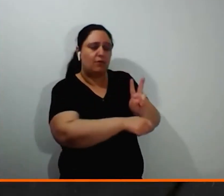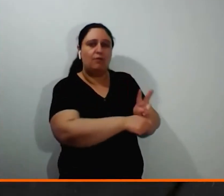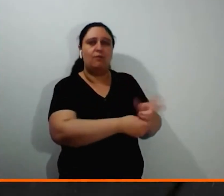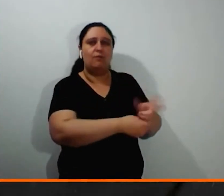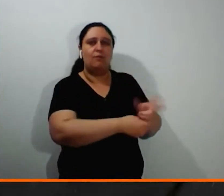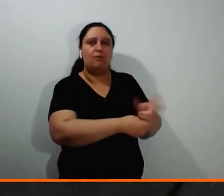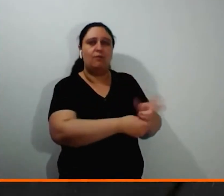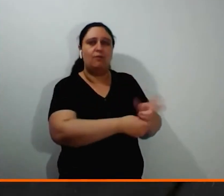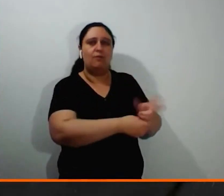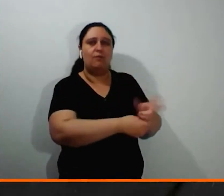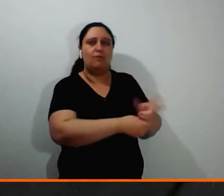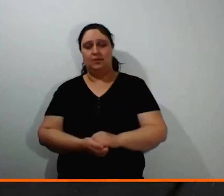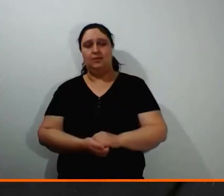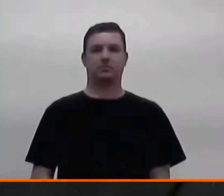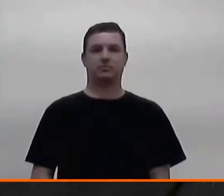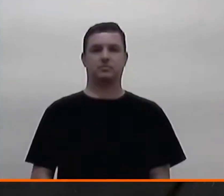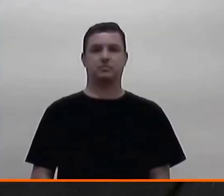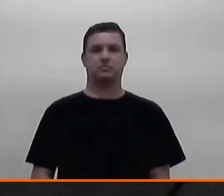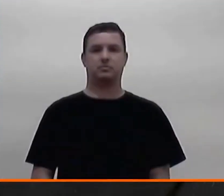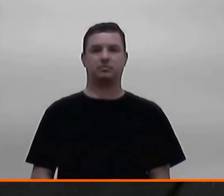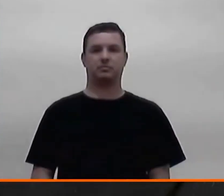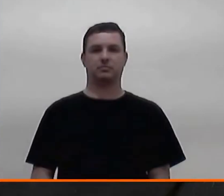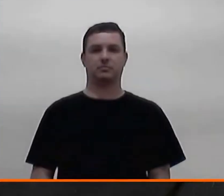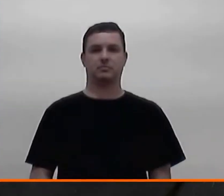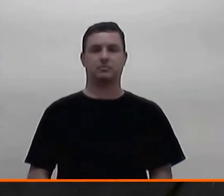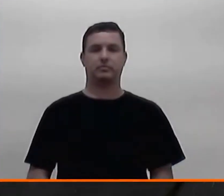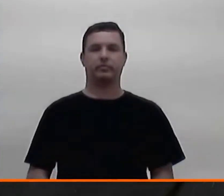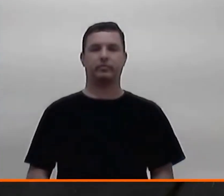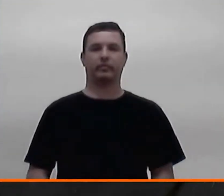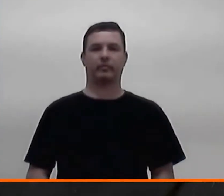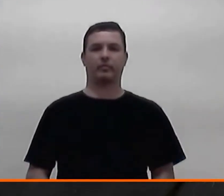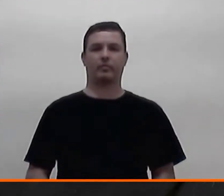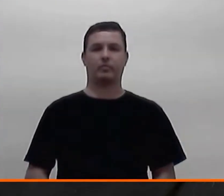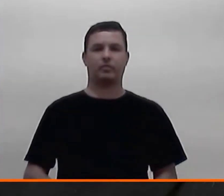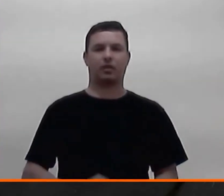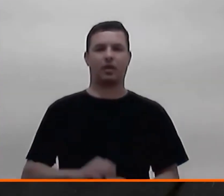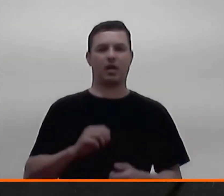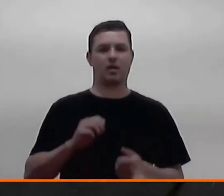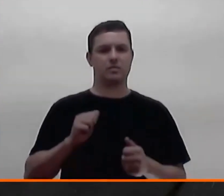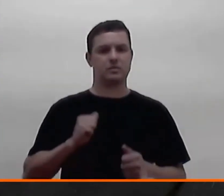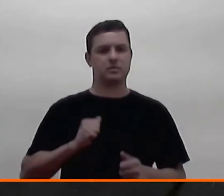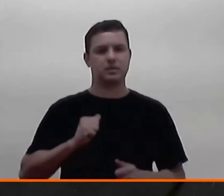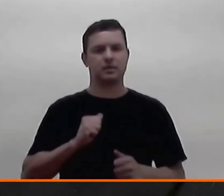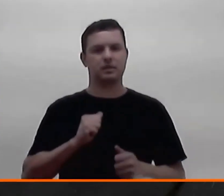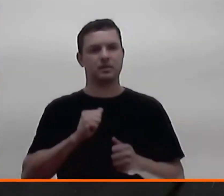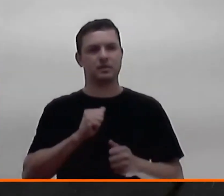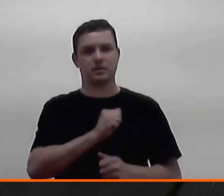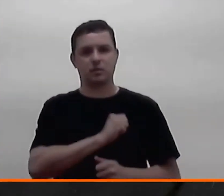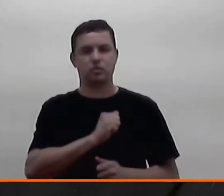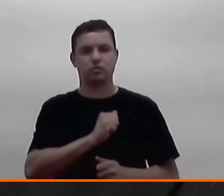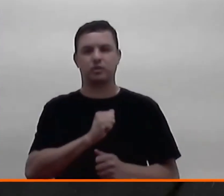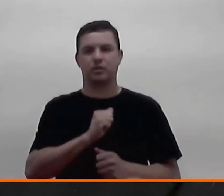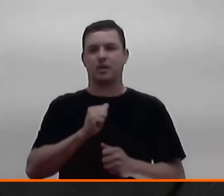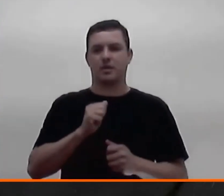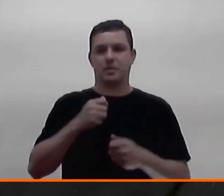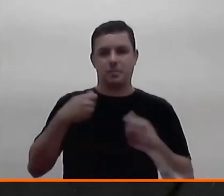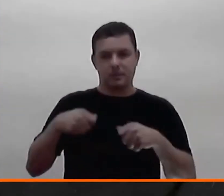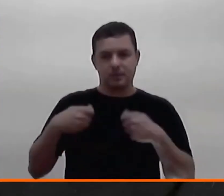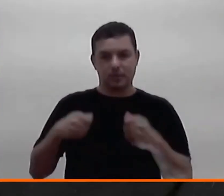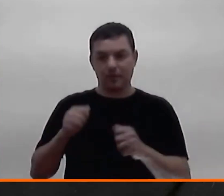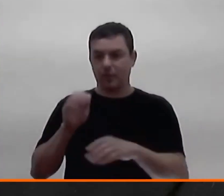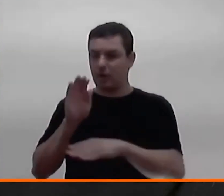deveriam se aproximar desse ferido e lhe ajudar, mas eles não fizeram